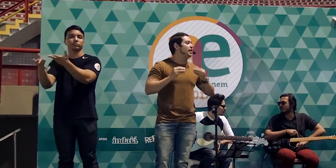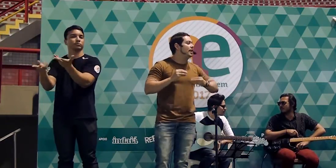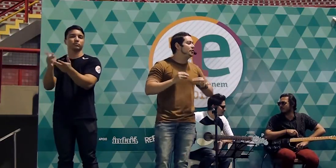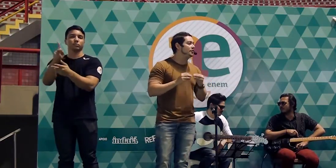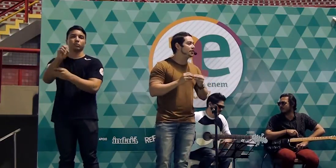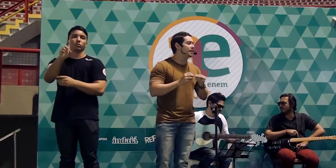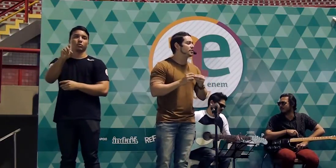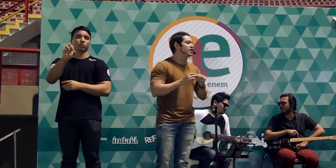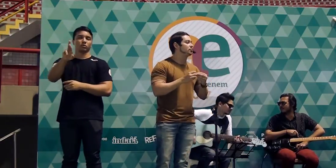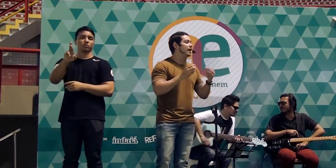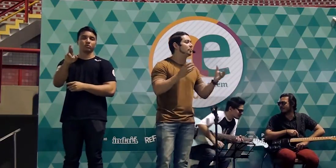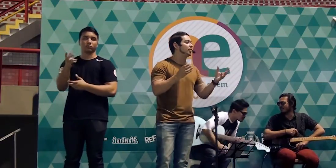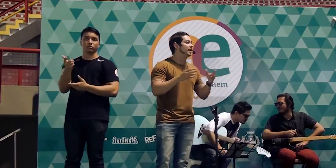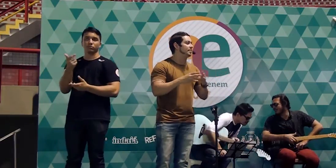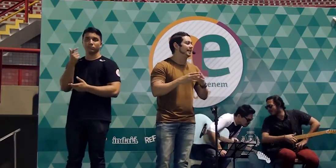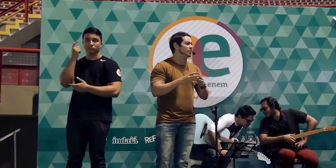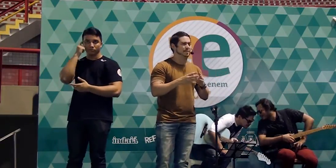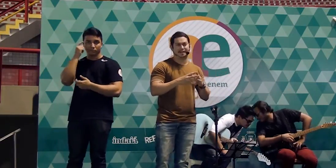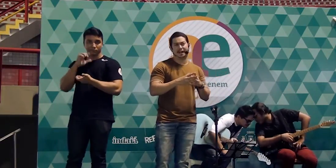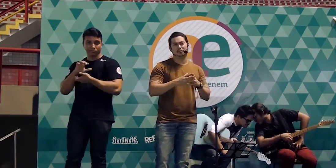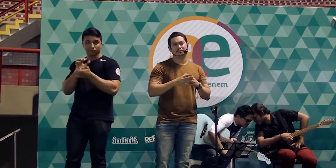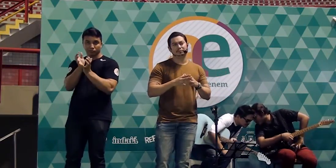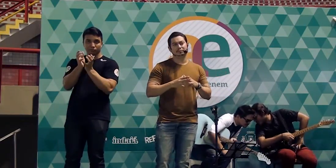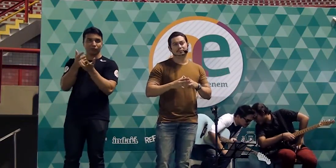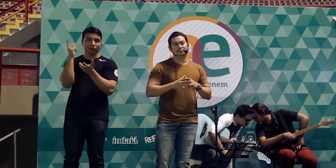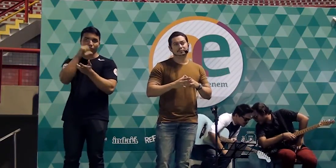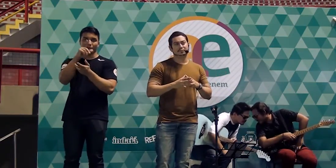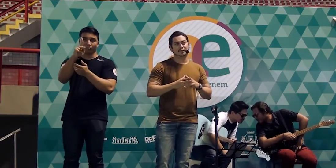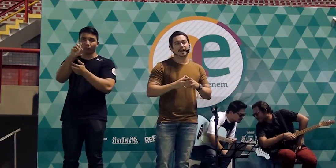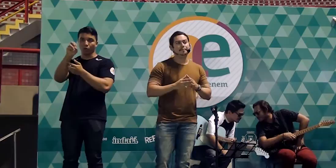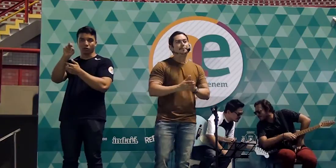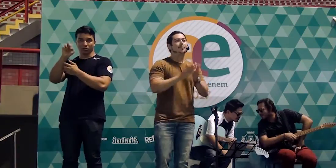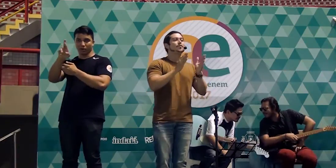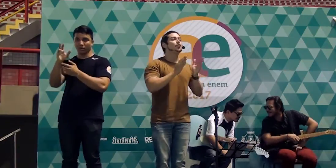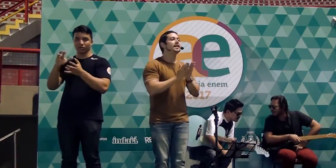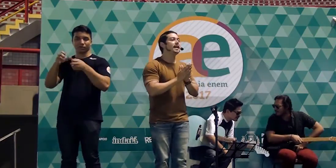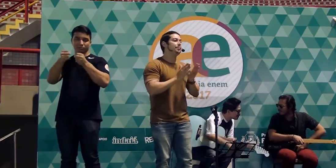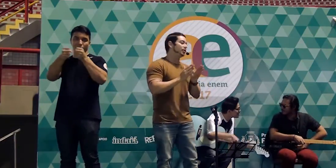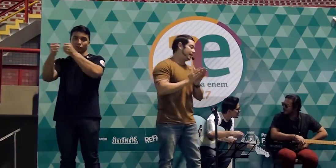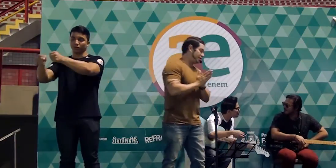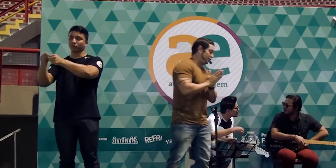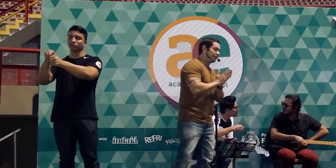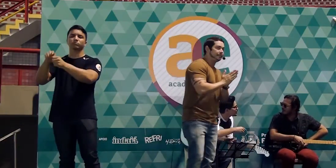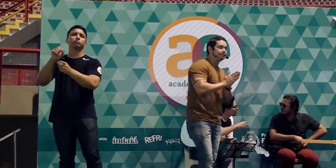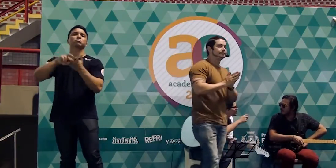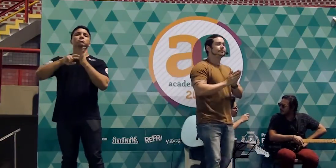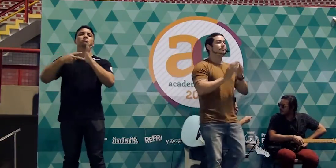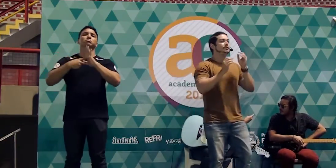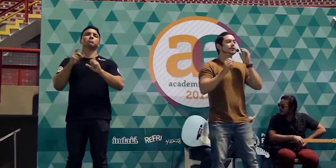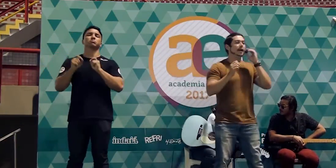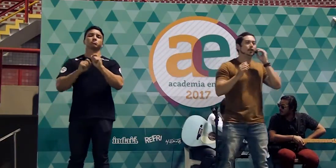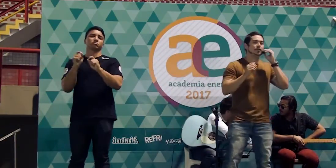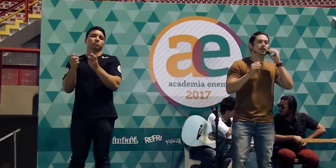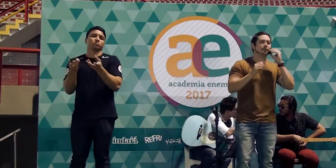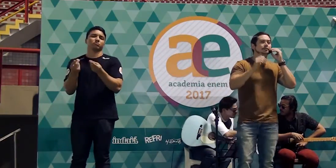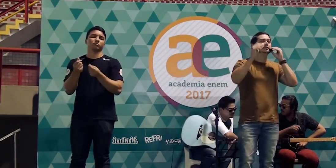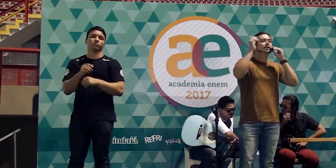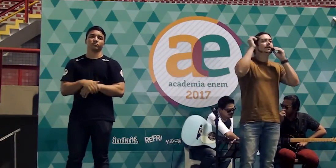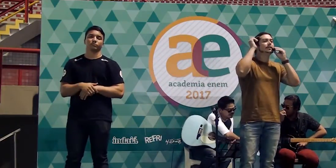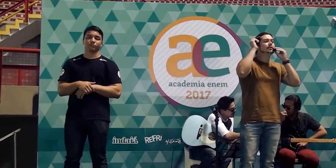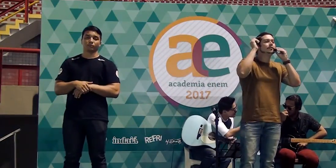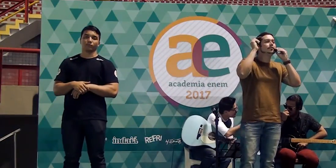Você quando jogava jogo de videogame, você juntava o poder para dar o especial. Tá? O que é poder, jovem? Anote